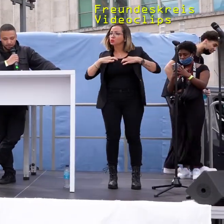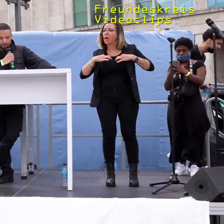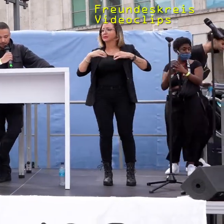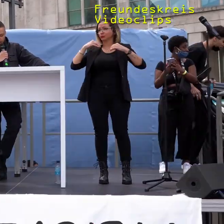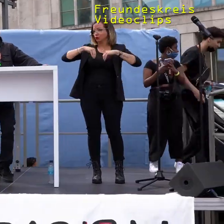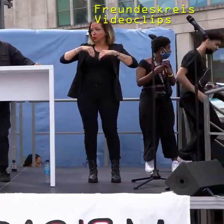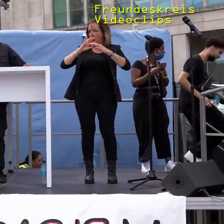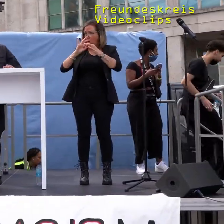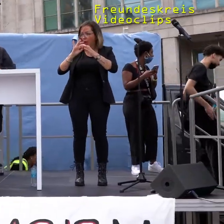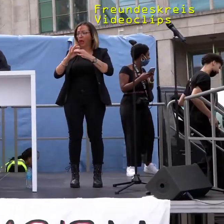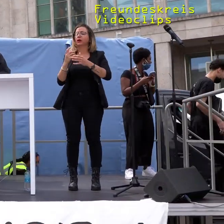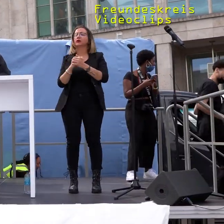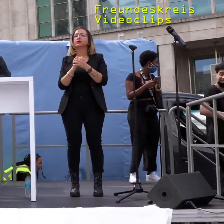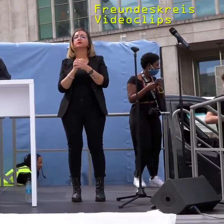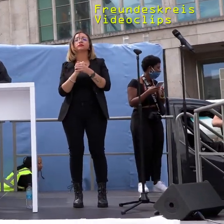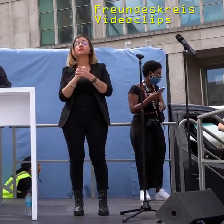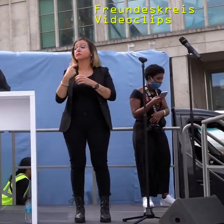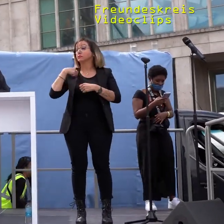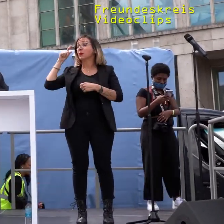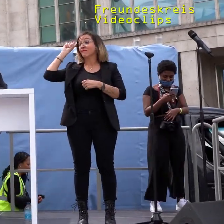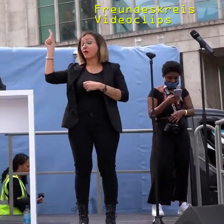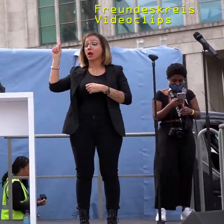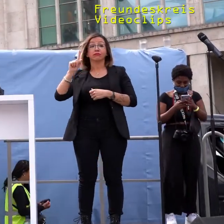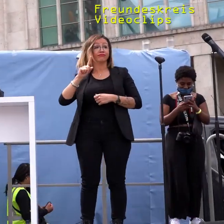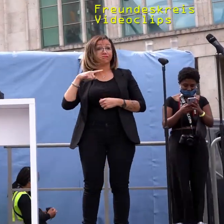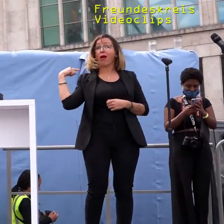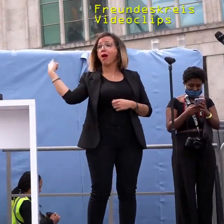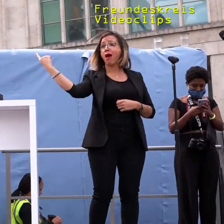Wissenschaftsredakteur. Ich weiß, dass wir alle,